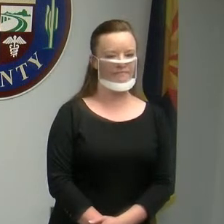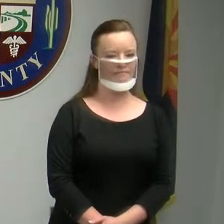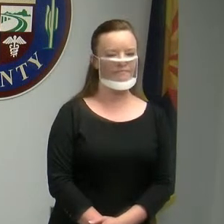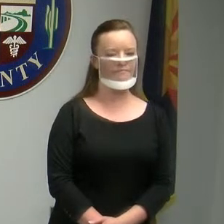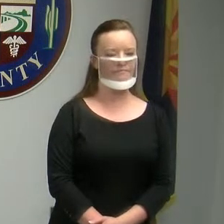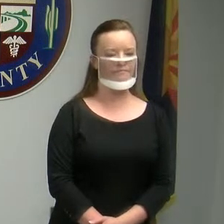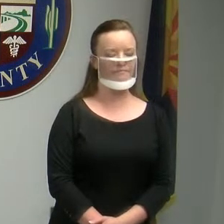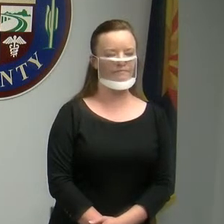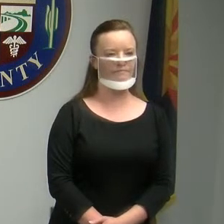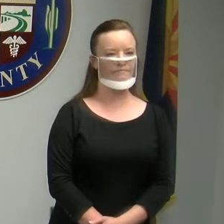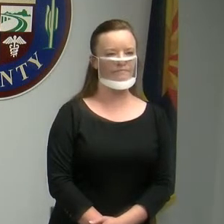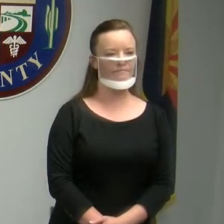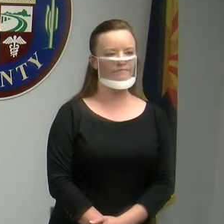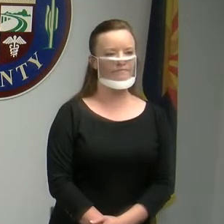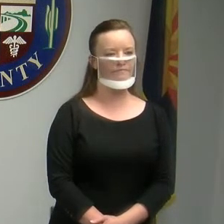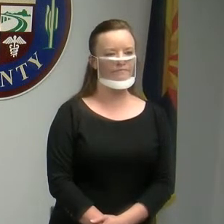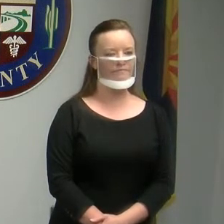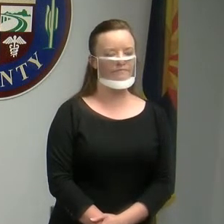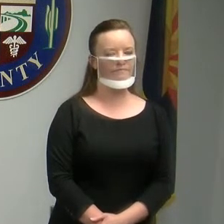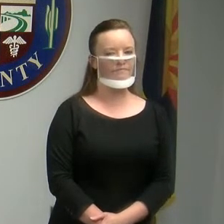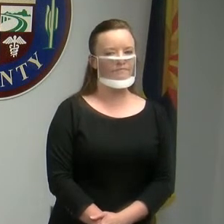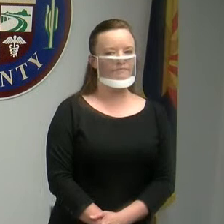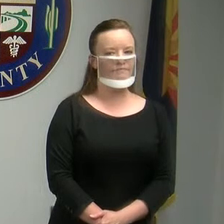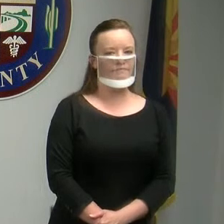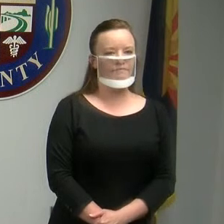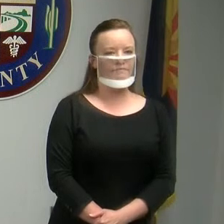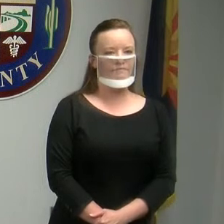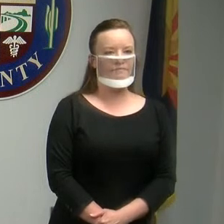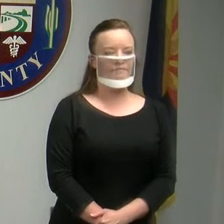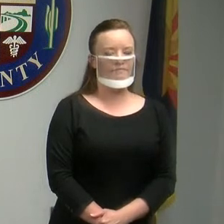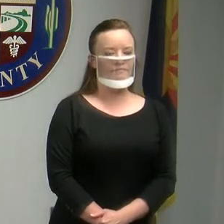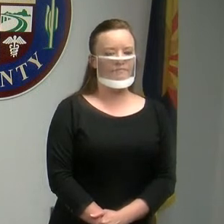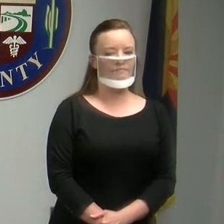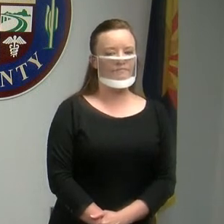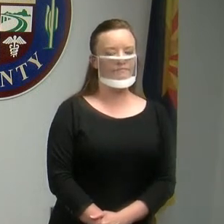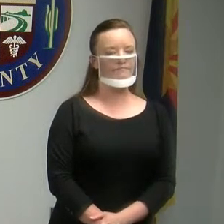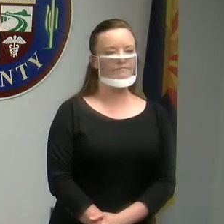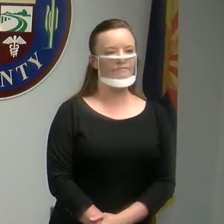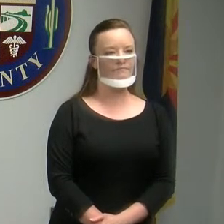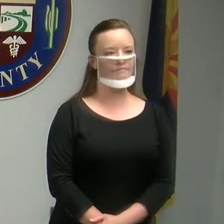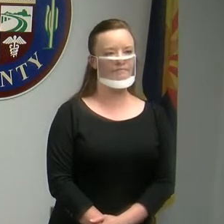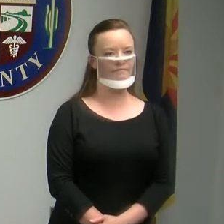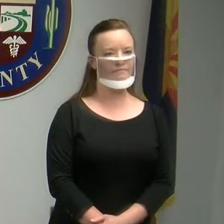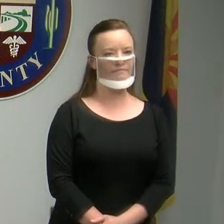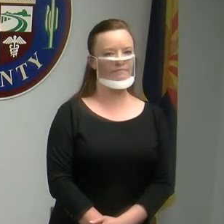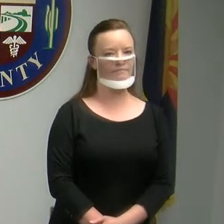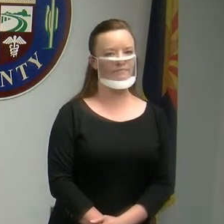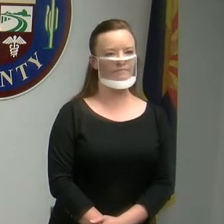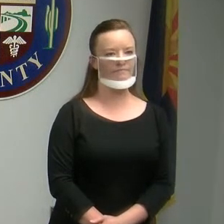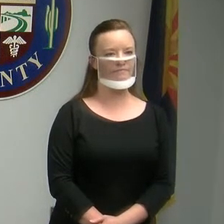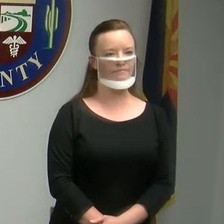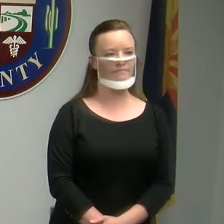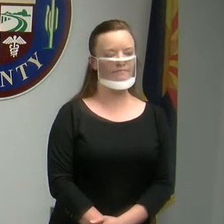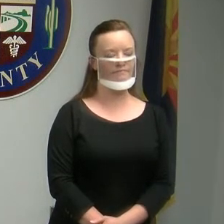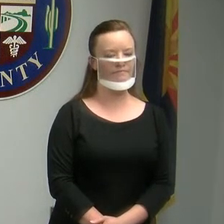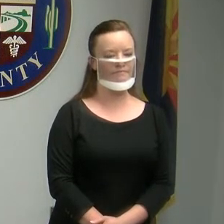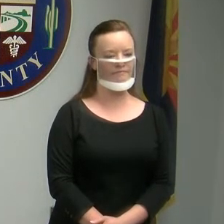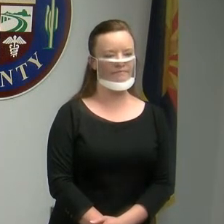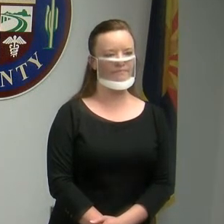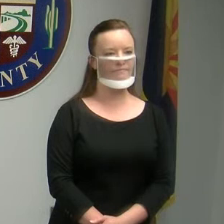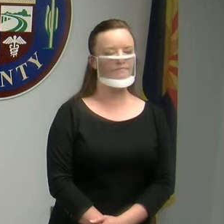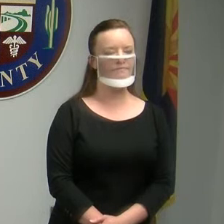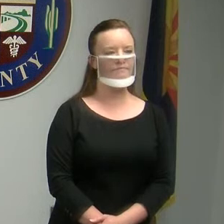a nadie. Confiamos en que el individuo va a seguir las instrucciones y la guía que se le ha dado por parte de Salud Pública del Condado